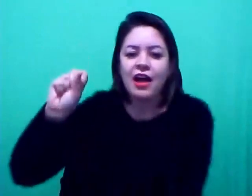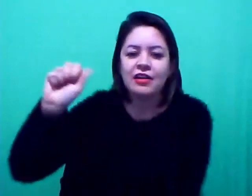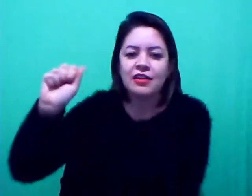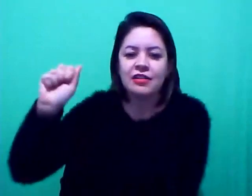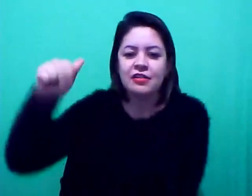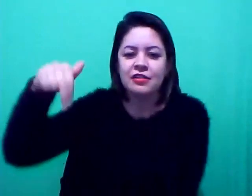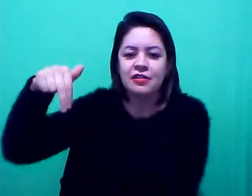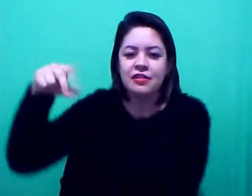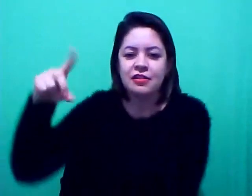A